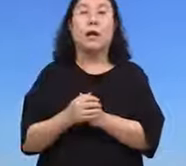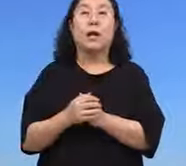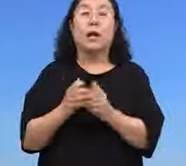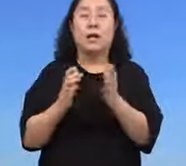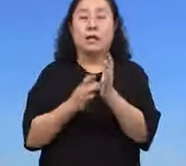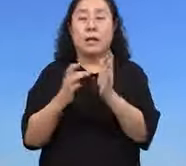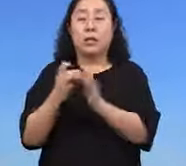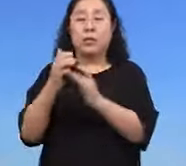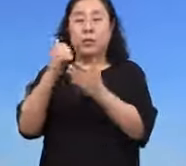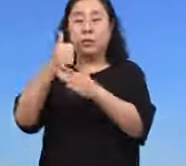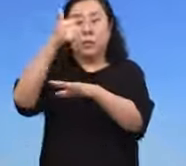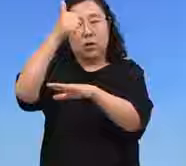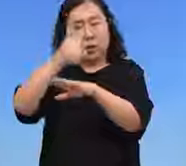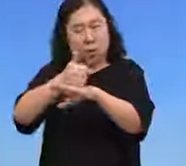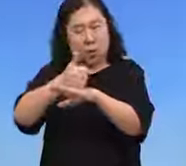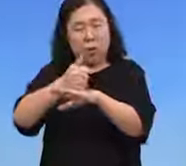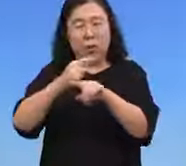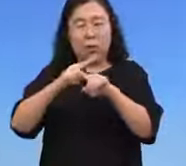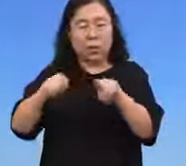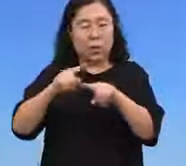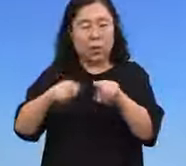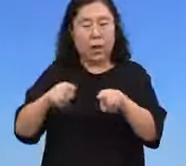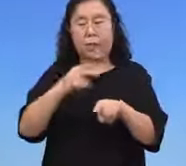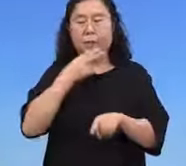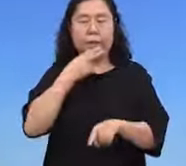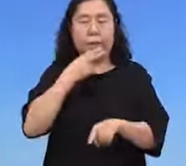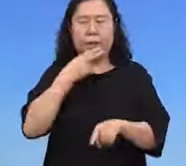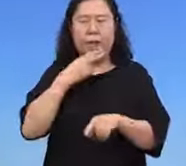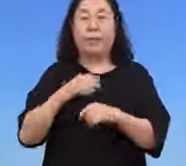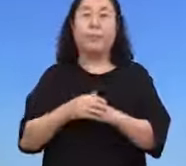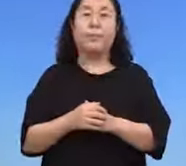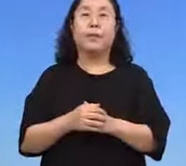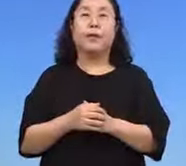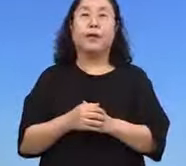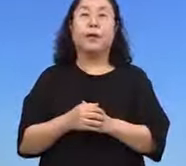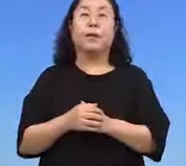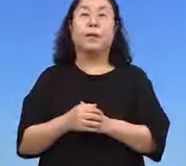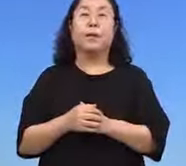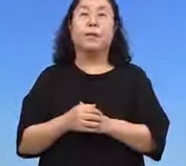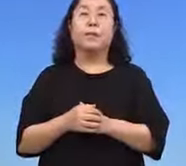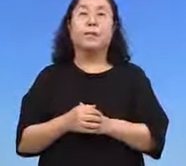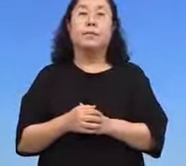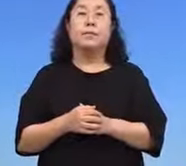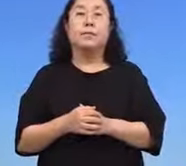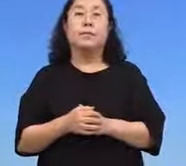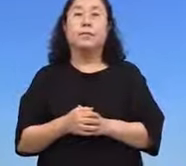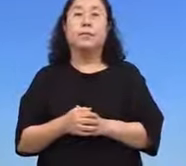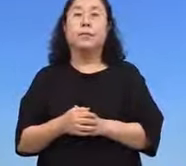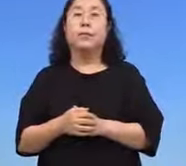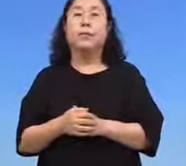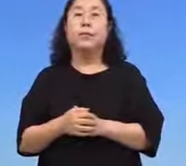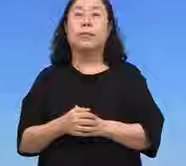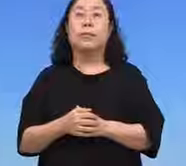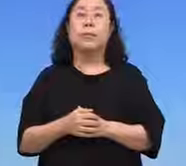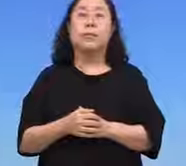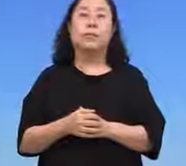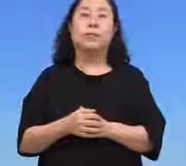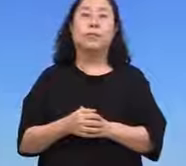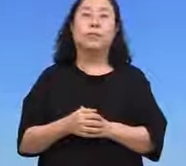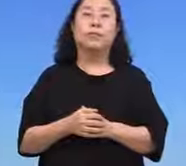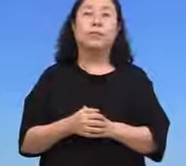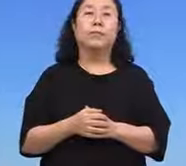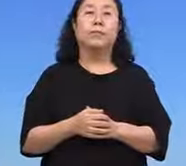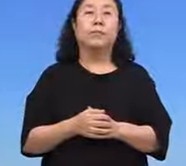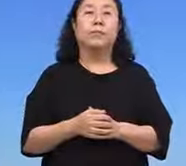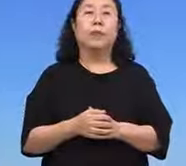주님은 결과물로 평가하는 분이 아니라는 사실입니다. 주님은 결과물로 평가하지 않으십니다. 자,